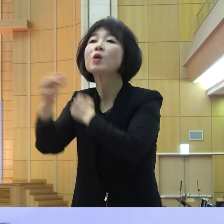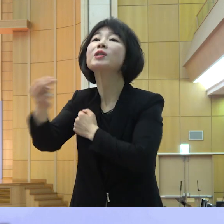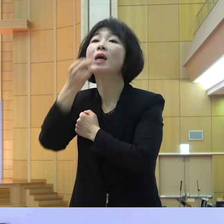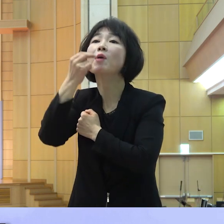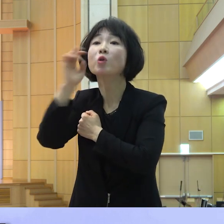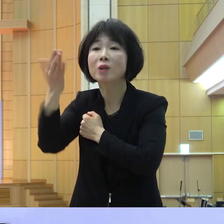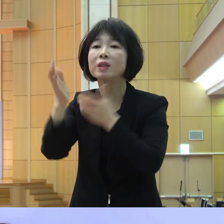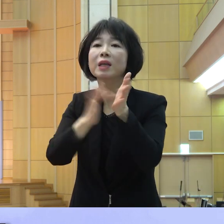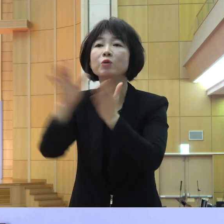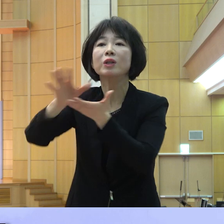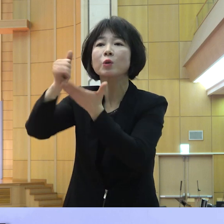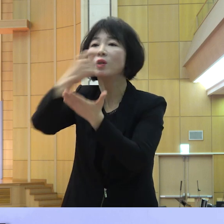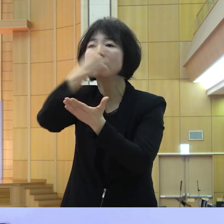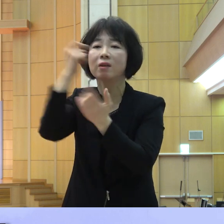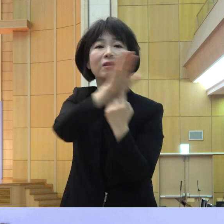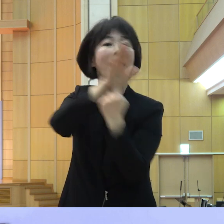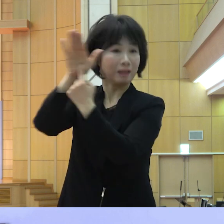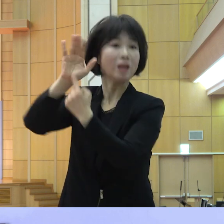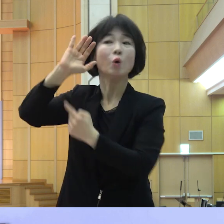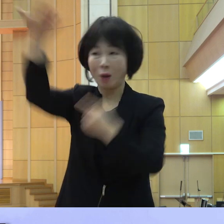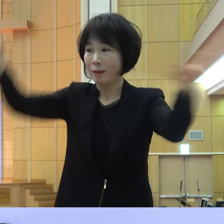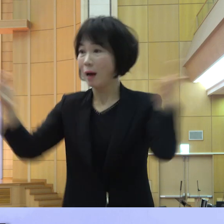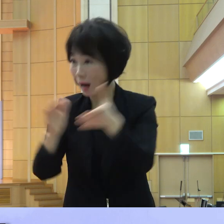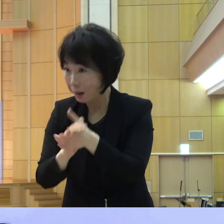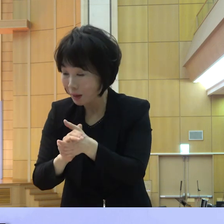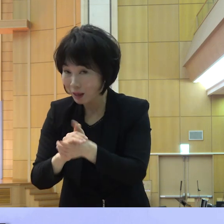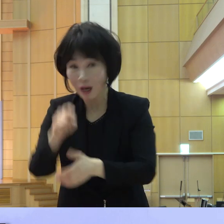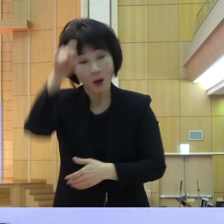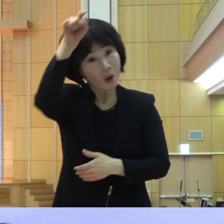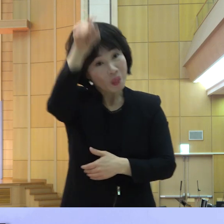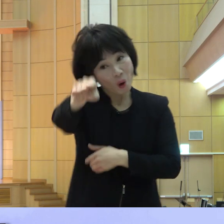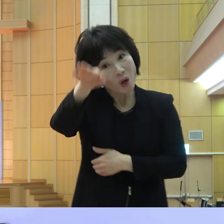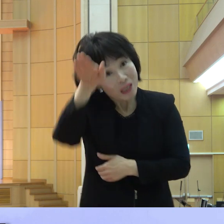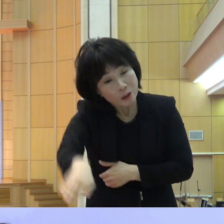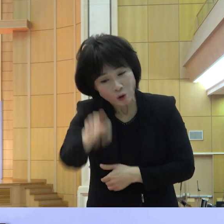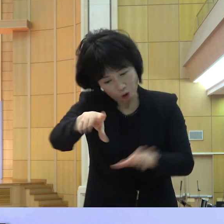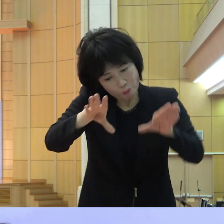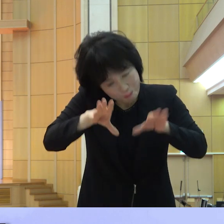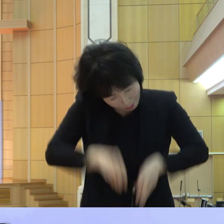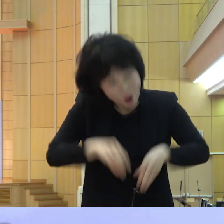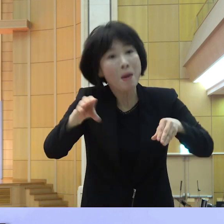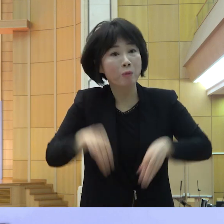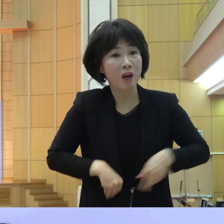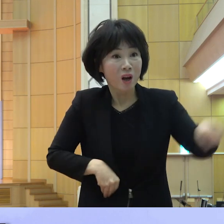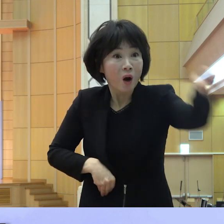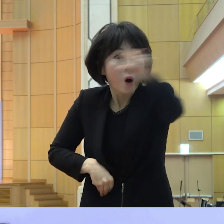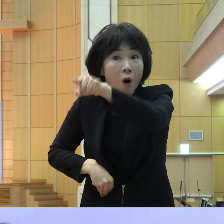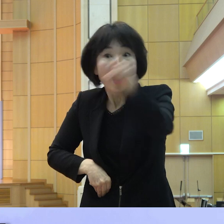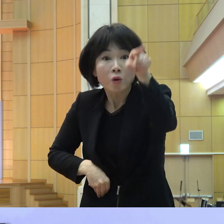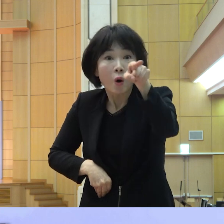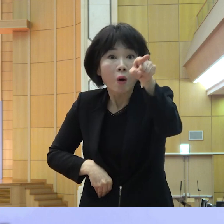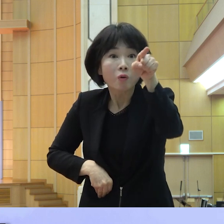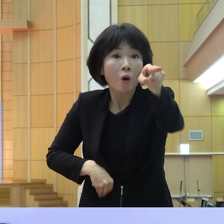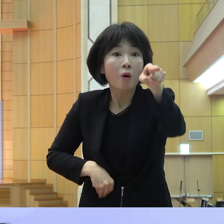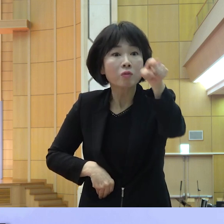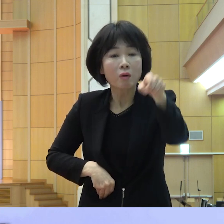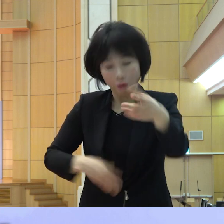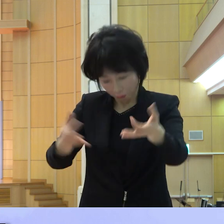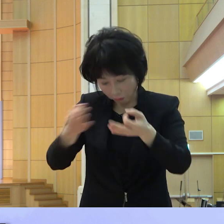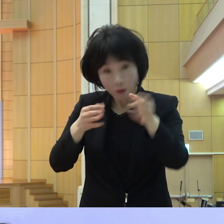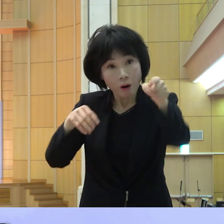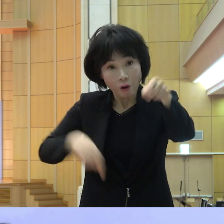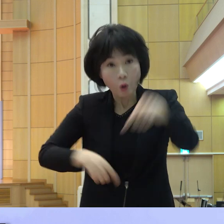두는 것입니다. 그래서 다시 읽어보면 너를 낮추시며 너로 줄게 하시며 또 너도 알지 못하며 그러잖아요. 너도